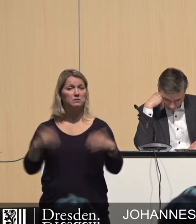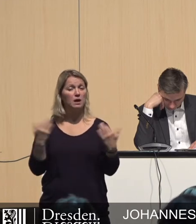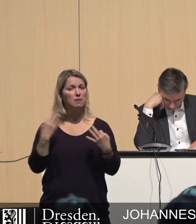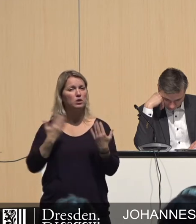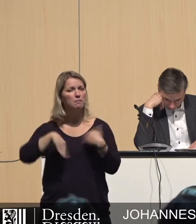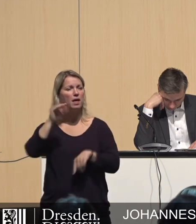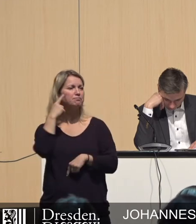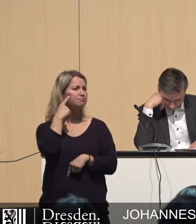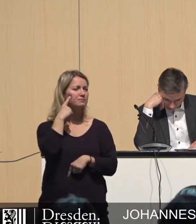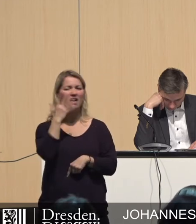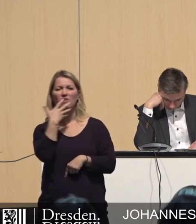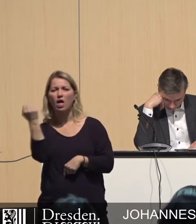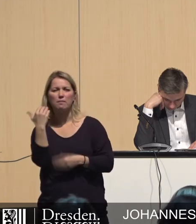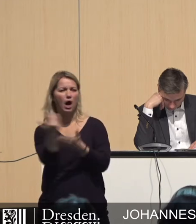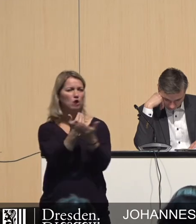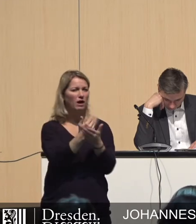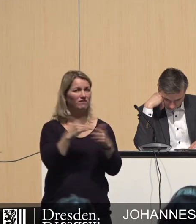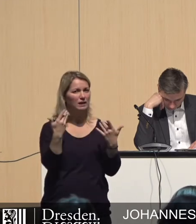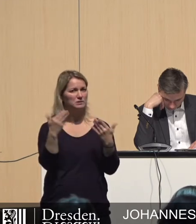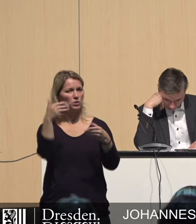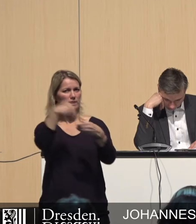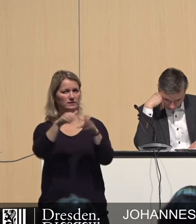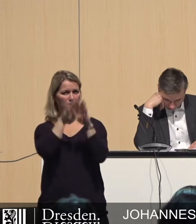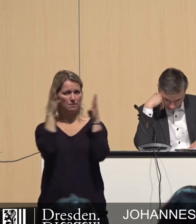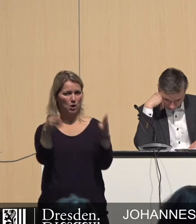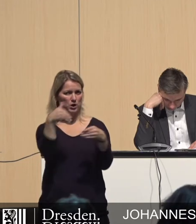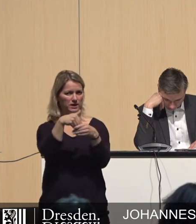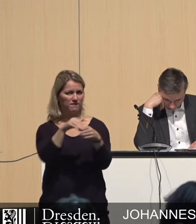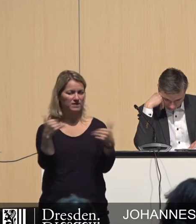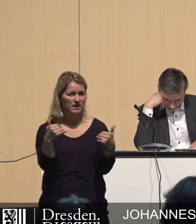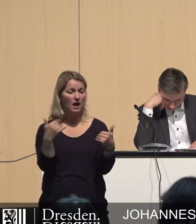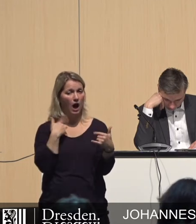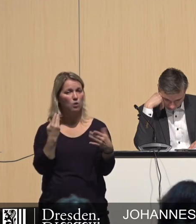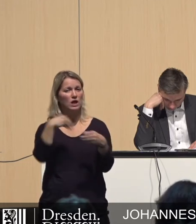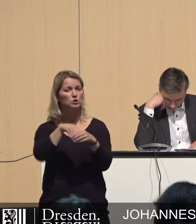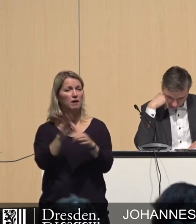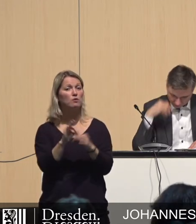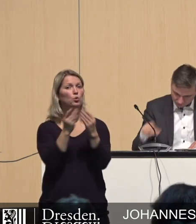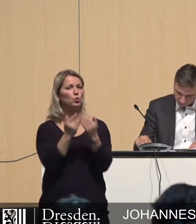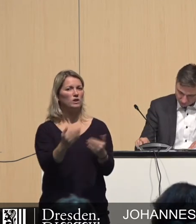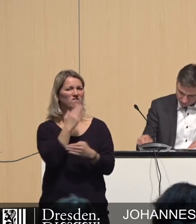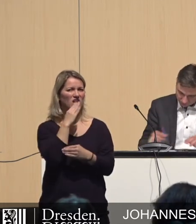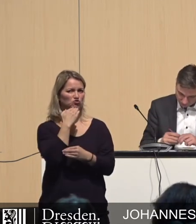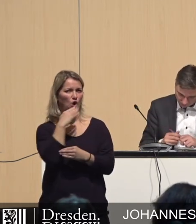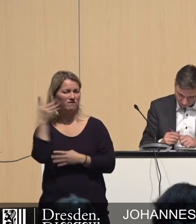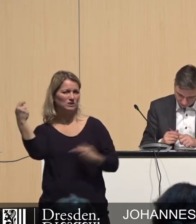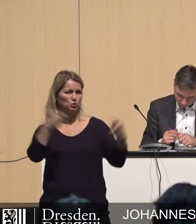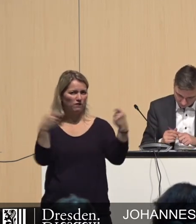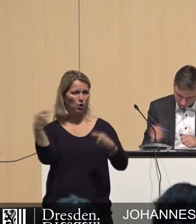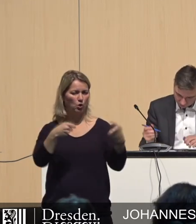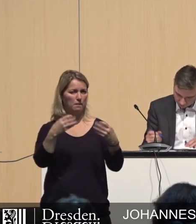Einsparung von Wärme, vor allem im Gebäudebereich. Und wir brauchen eine Zufeuerung von grünem Wasserstoff und müssen dafür